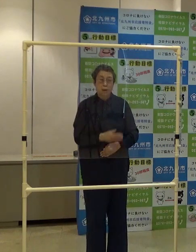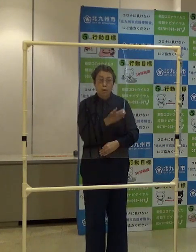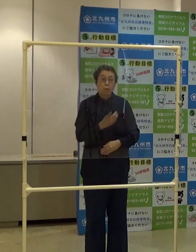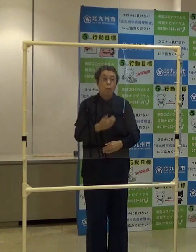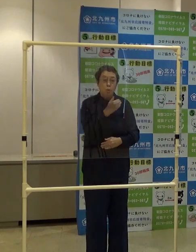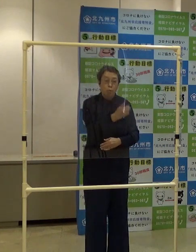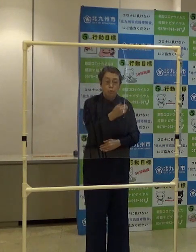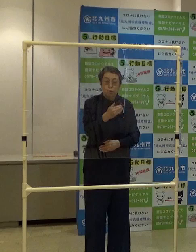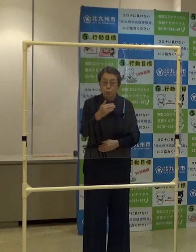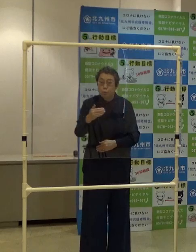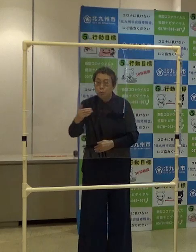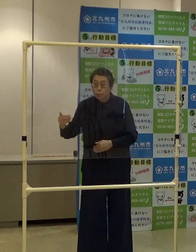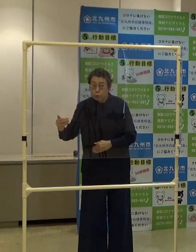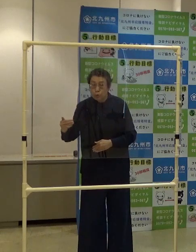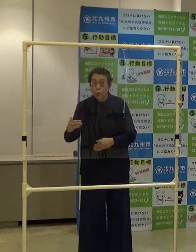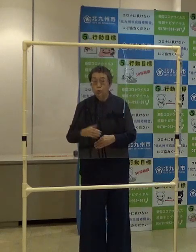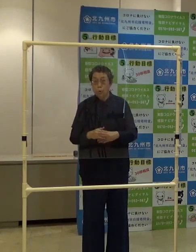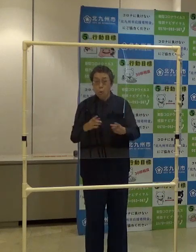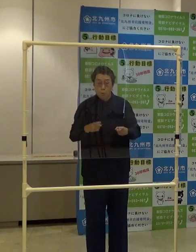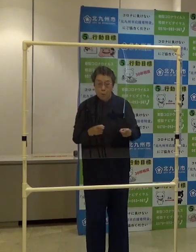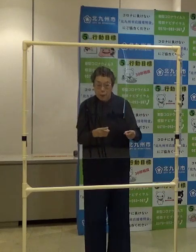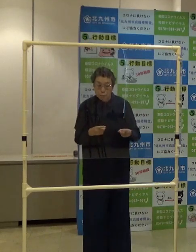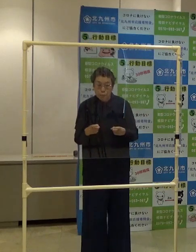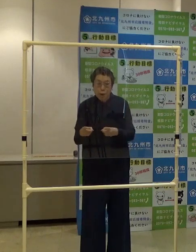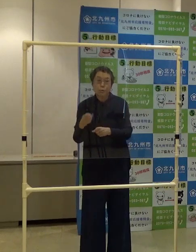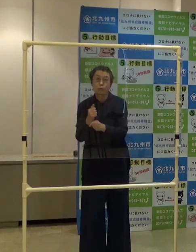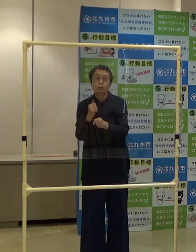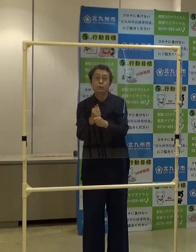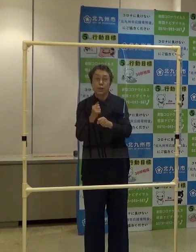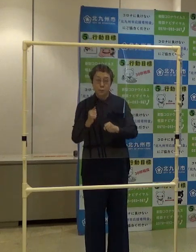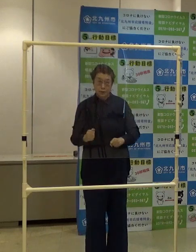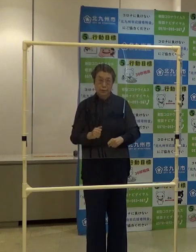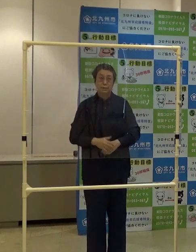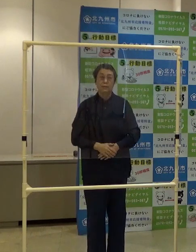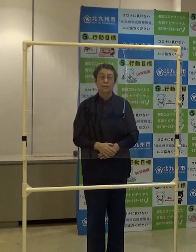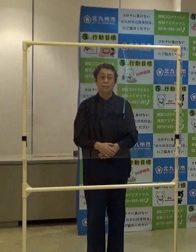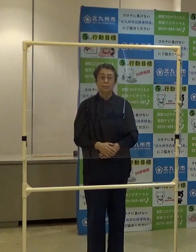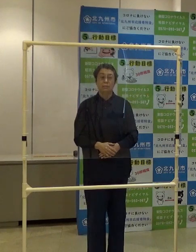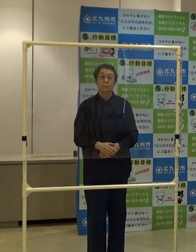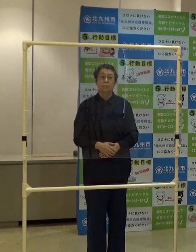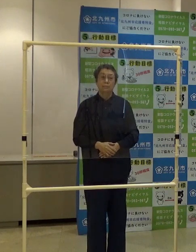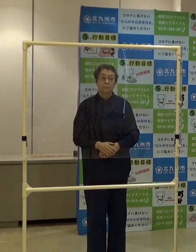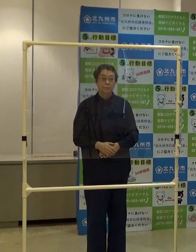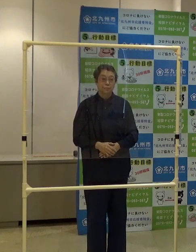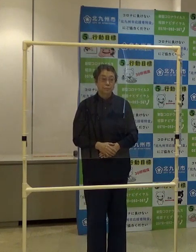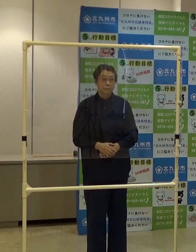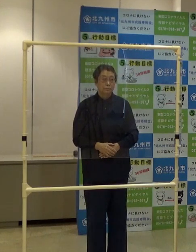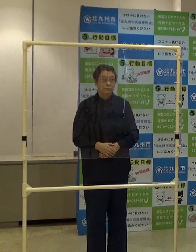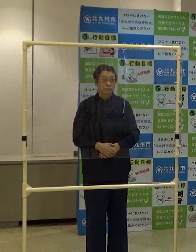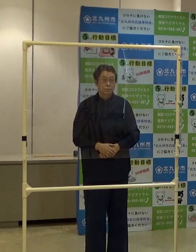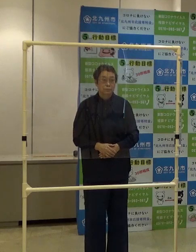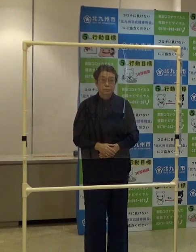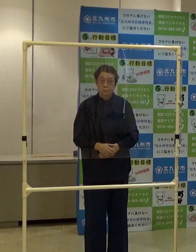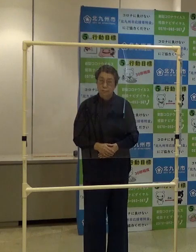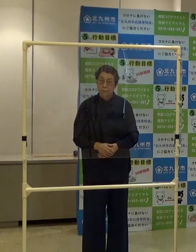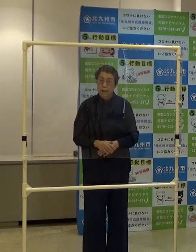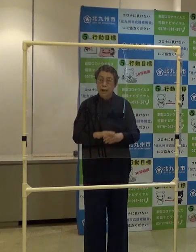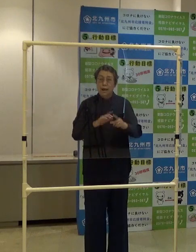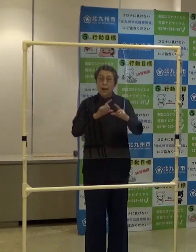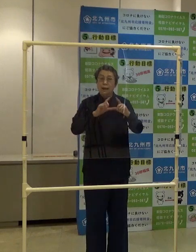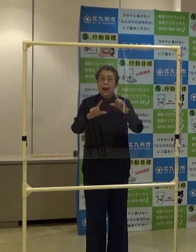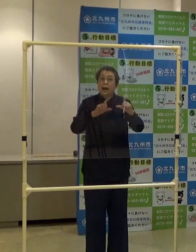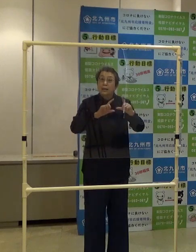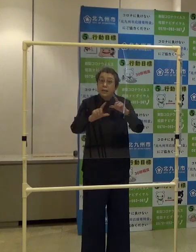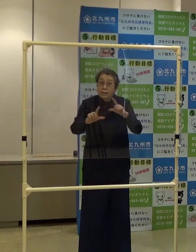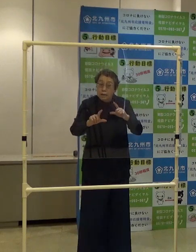ザードマップの作成ということもやっております。また LINE によって迅速にお伝